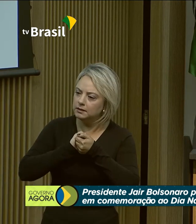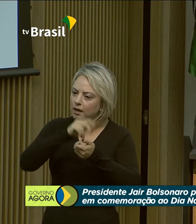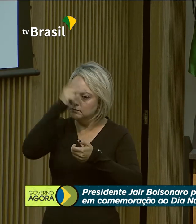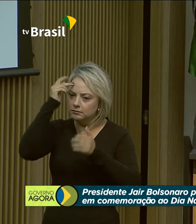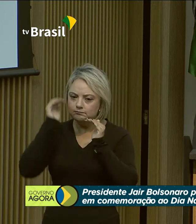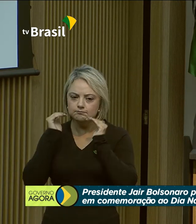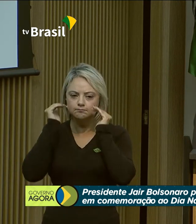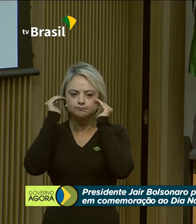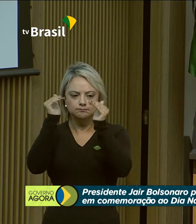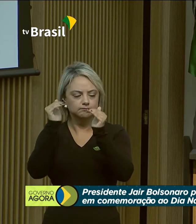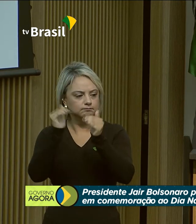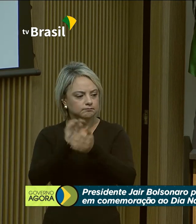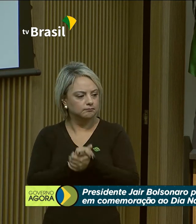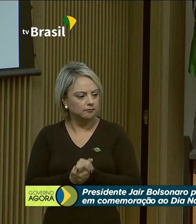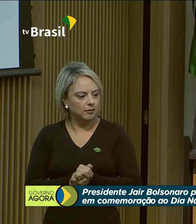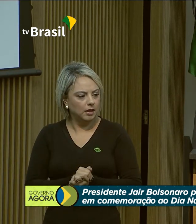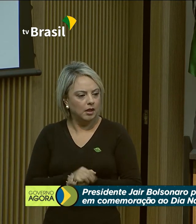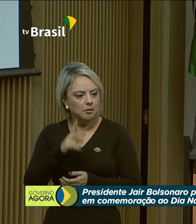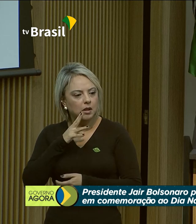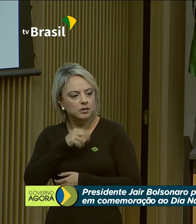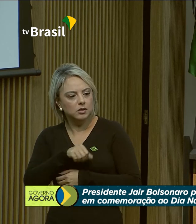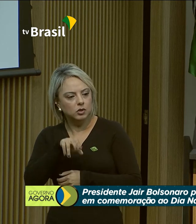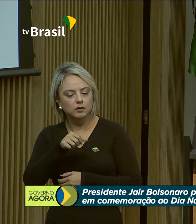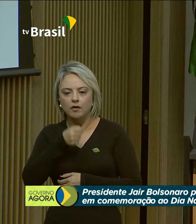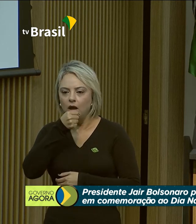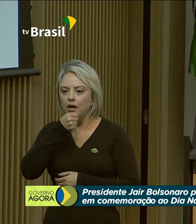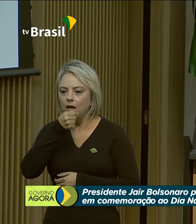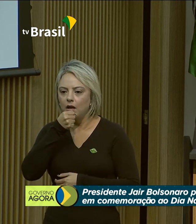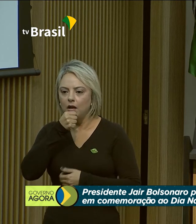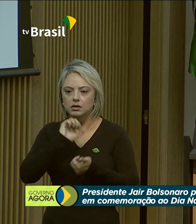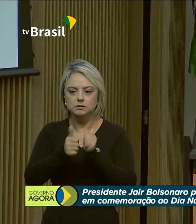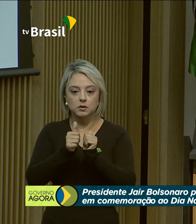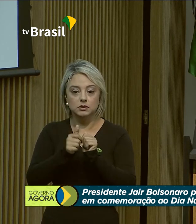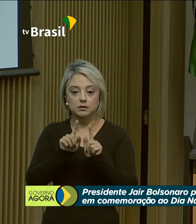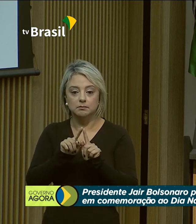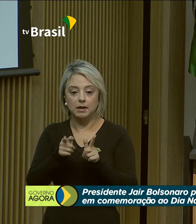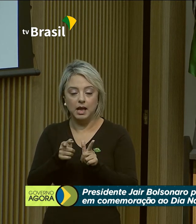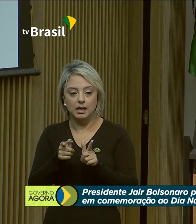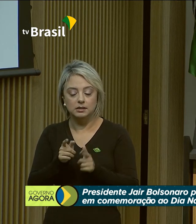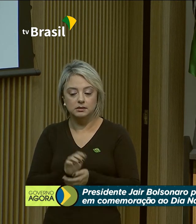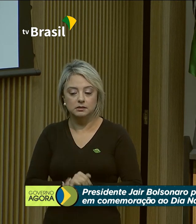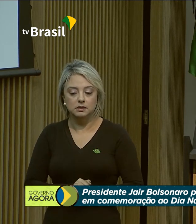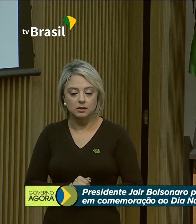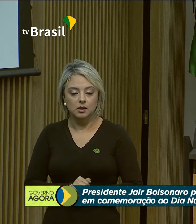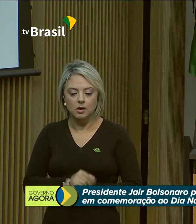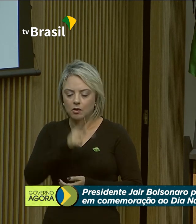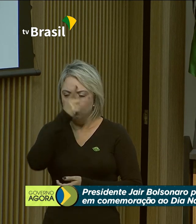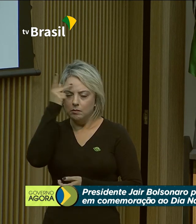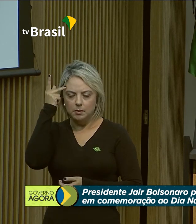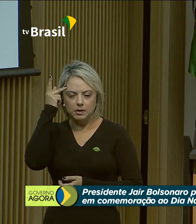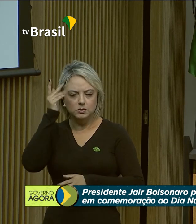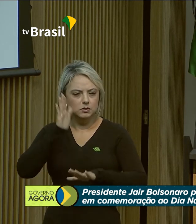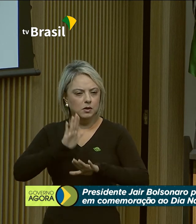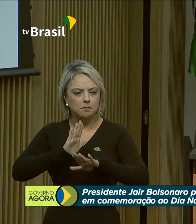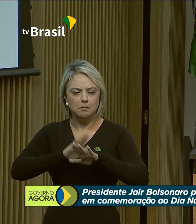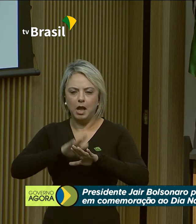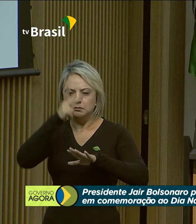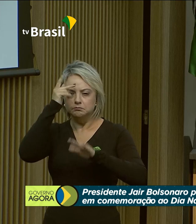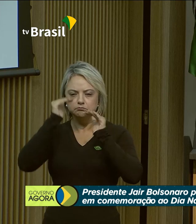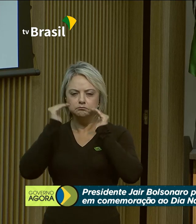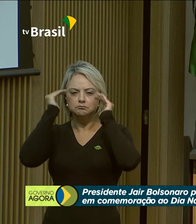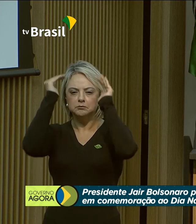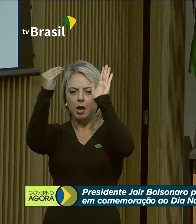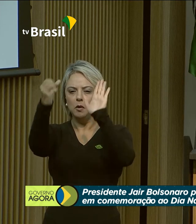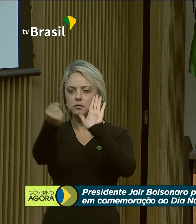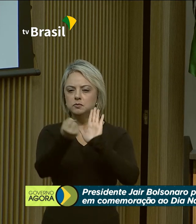autoridade do rádio. Pelo que eu sei, nunca foi locutor esportivo, mas uma pessoa que é mais que uma autoridade, um